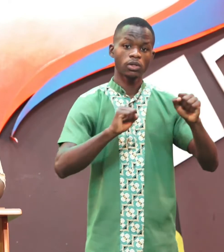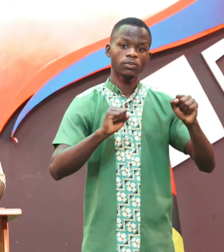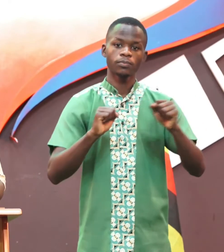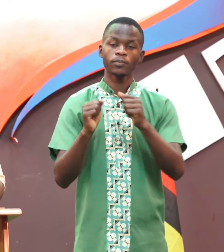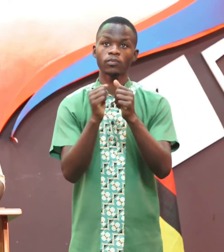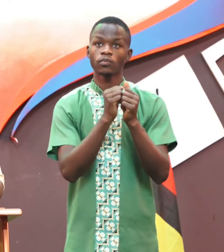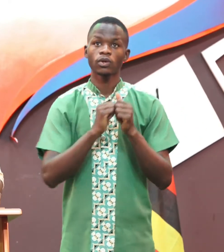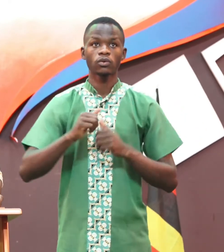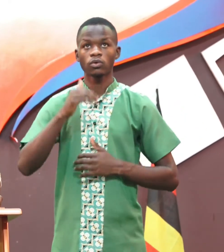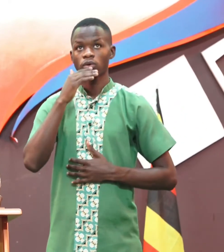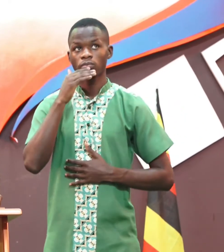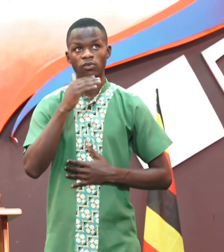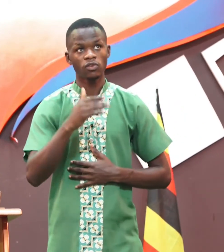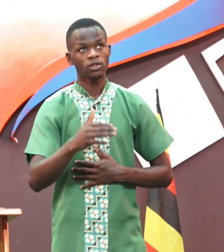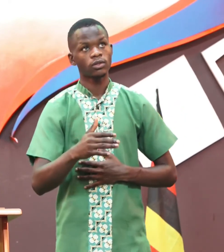twalokolebwa